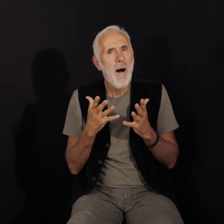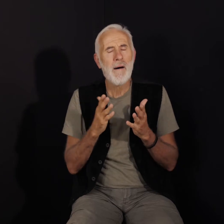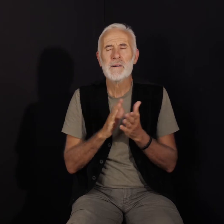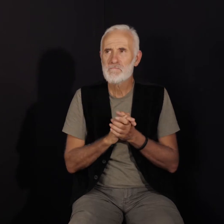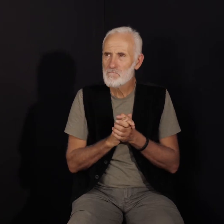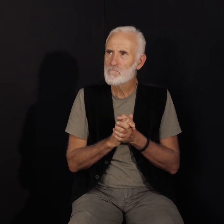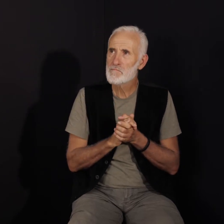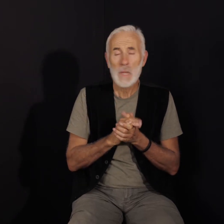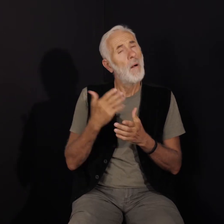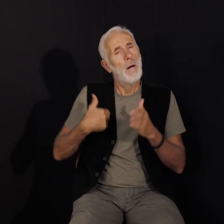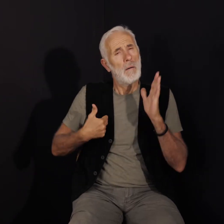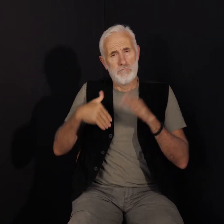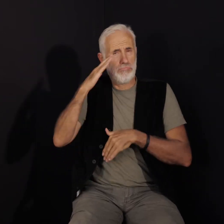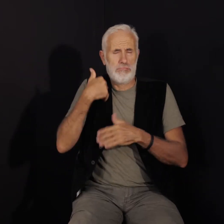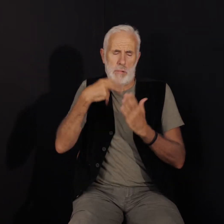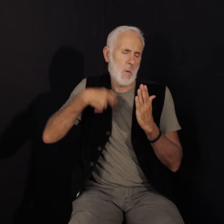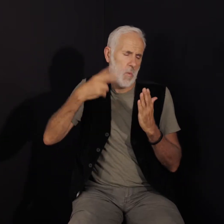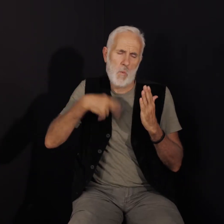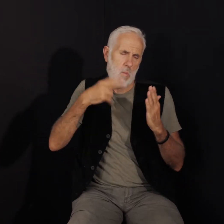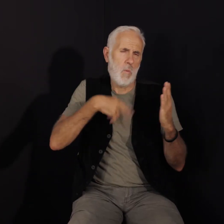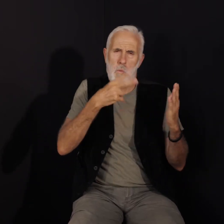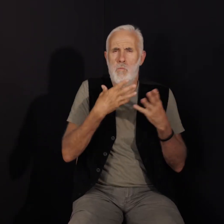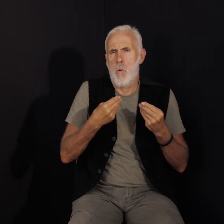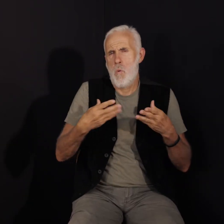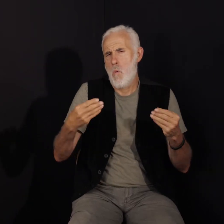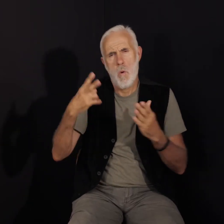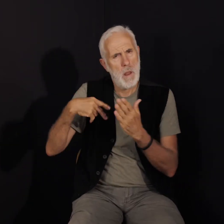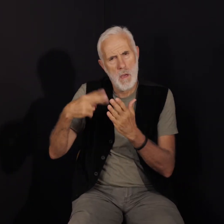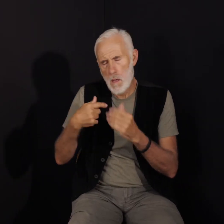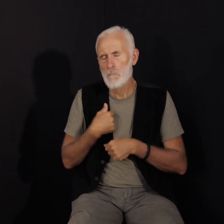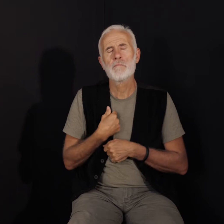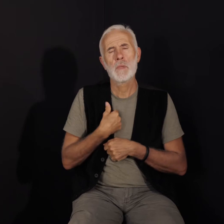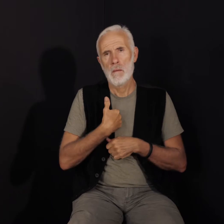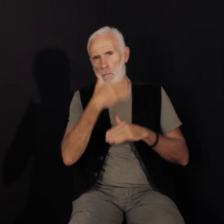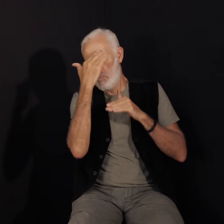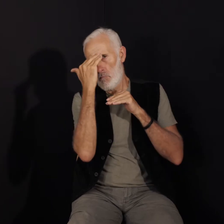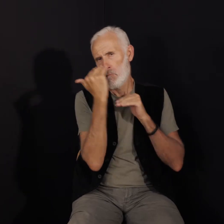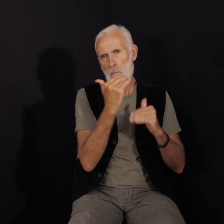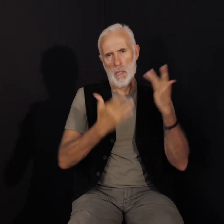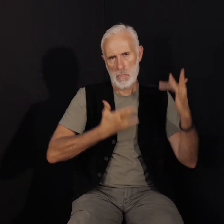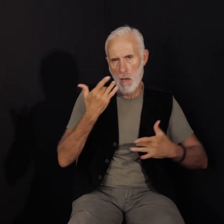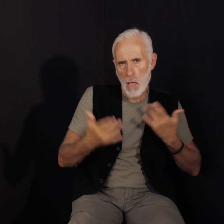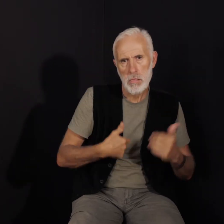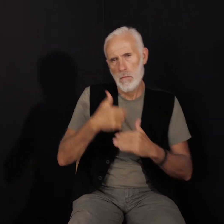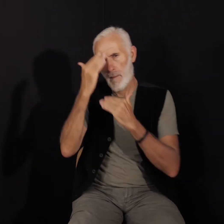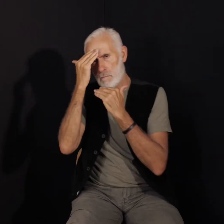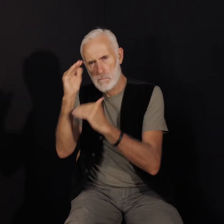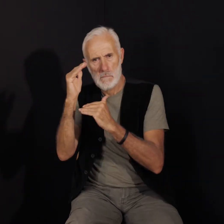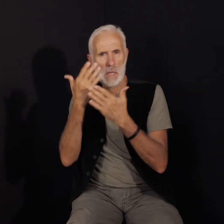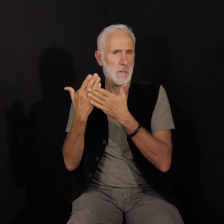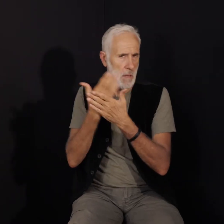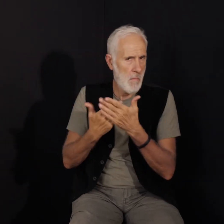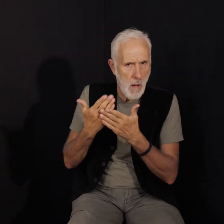J'ai toujours beaucoup lu. Je suis passionnée de théâtre et de cinéma. Et en